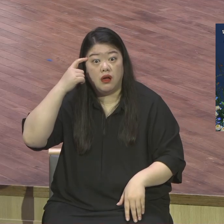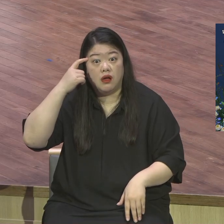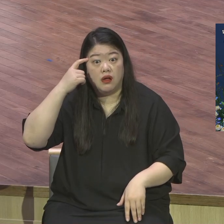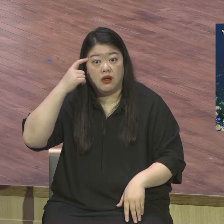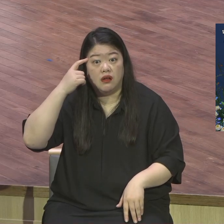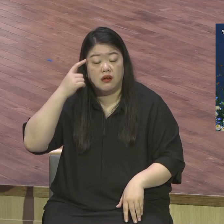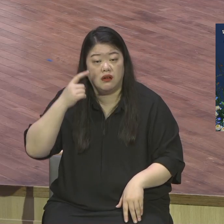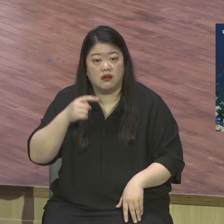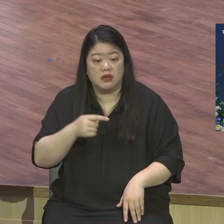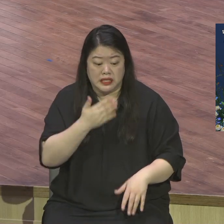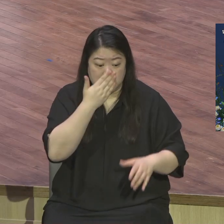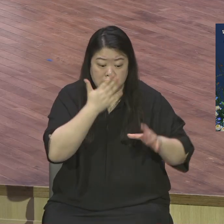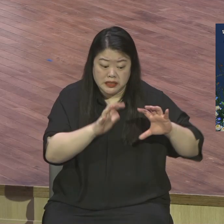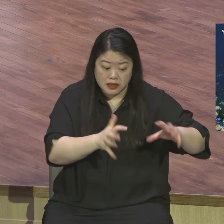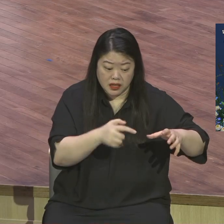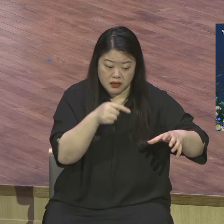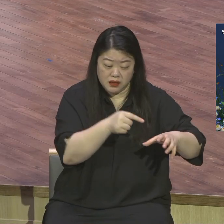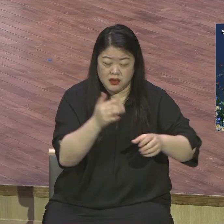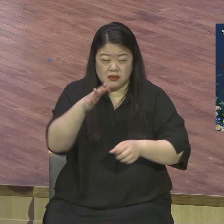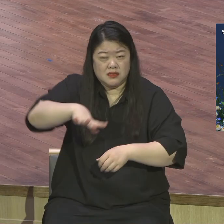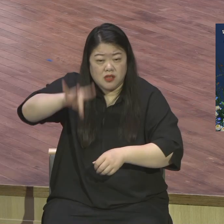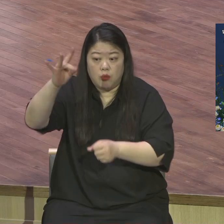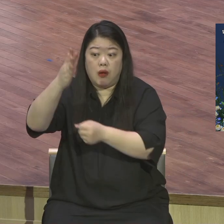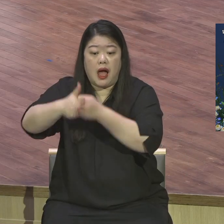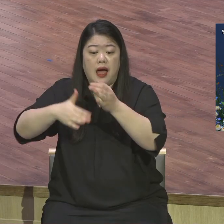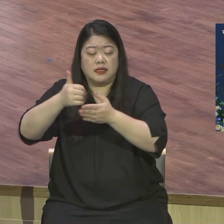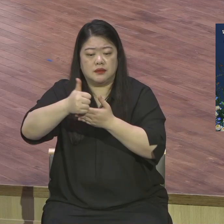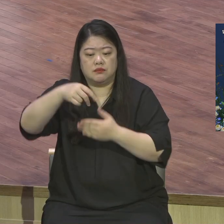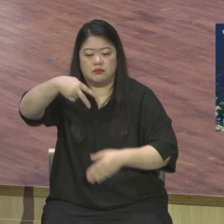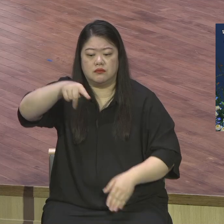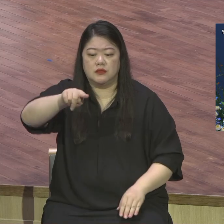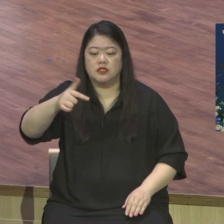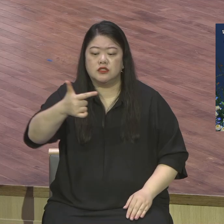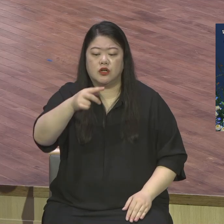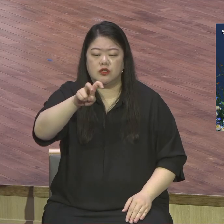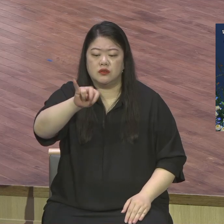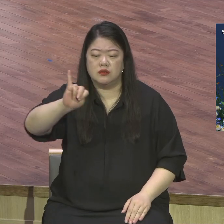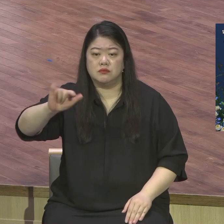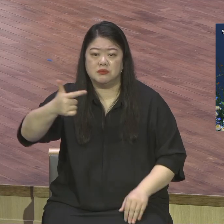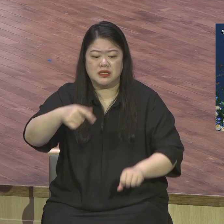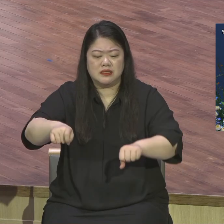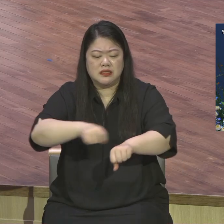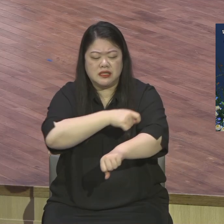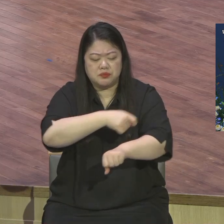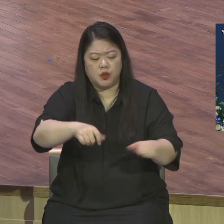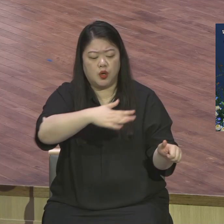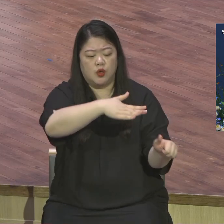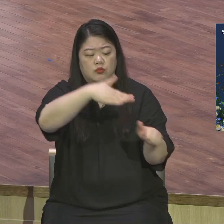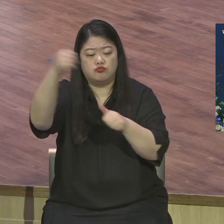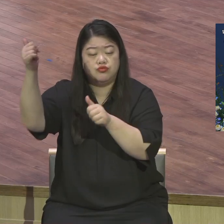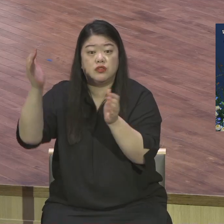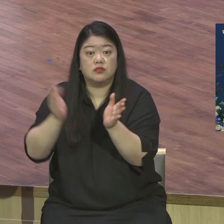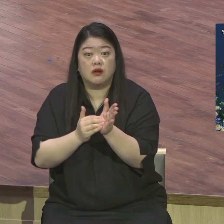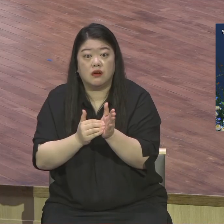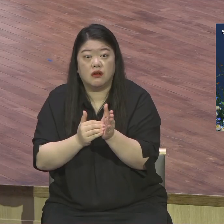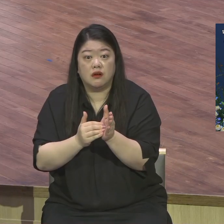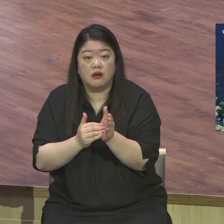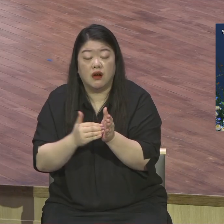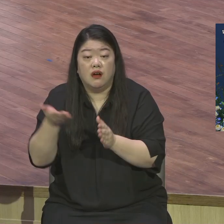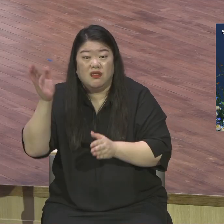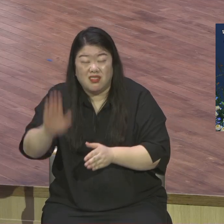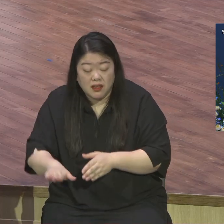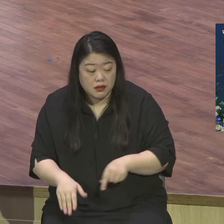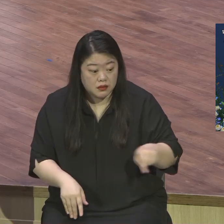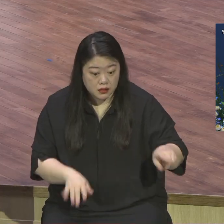선민인데 유일하게 하나님이 택한 아브라함의 후손인데 이것들이 예수를 압니다. 하나님이 보내주셨을